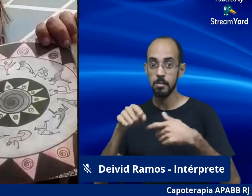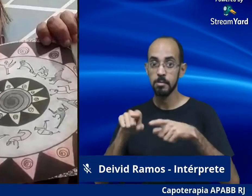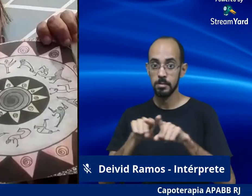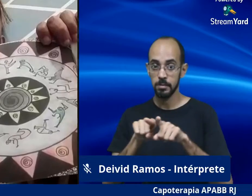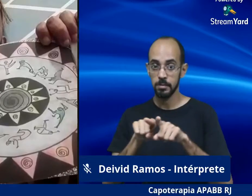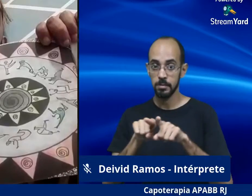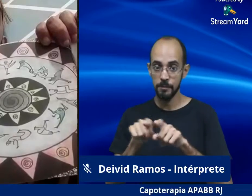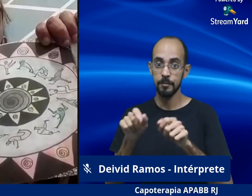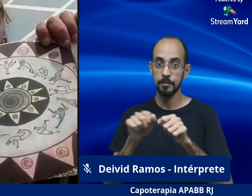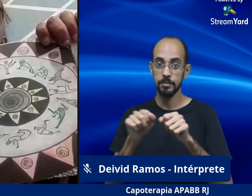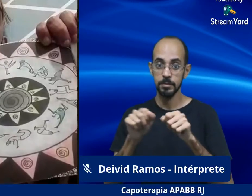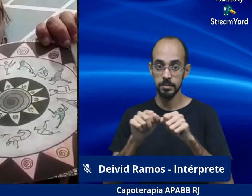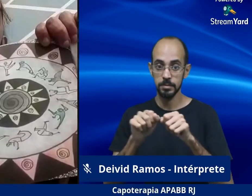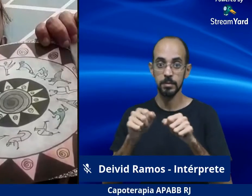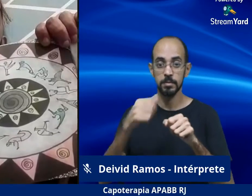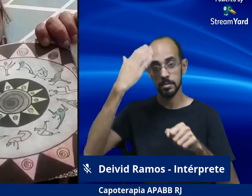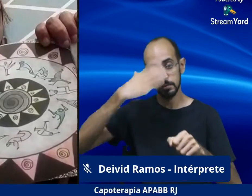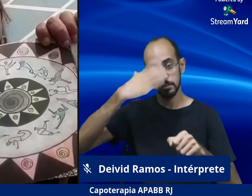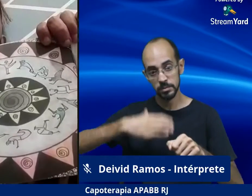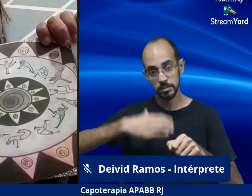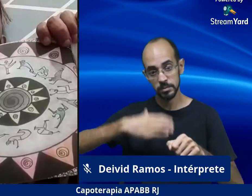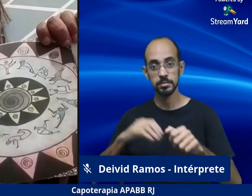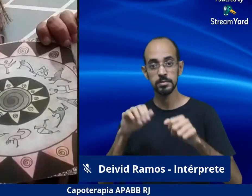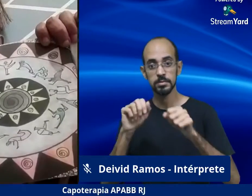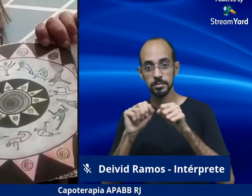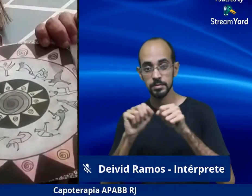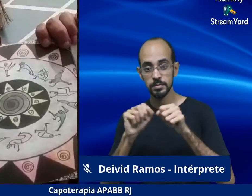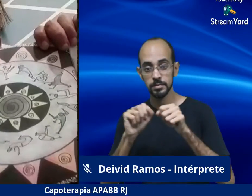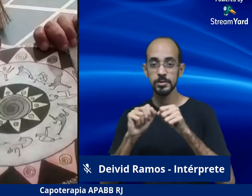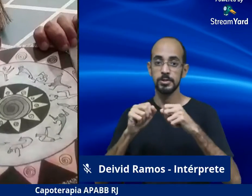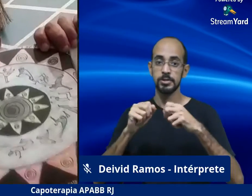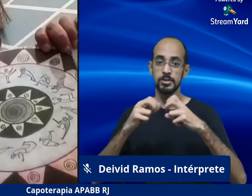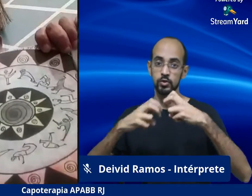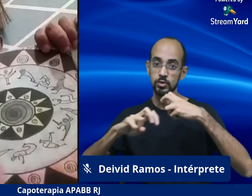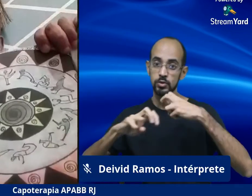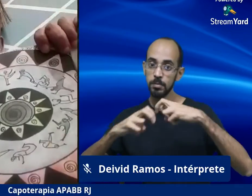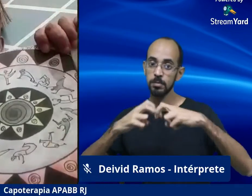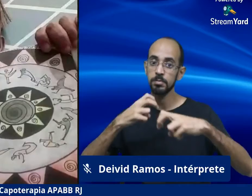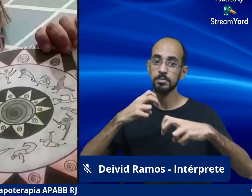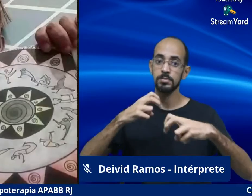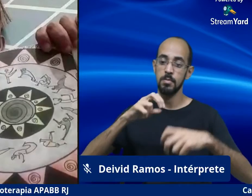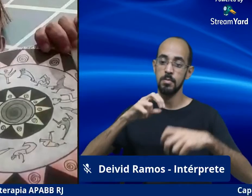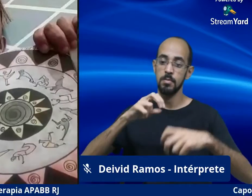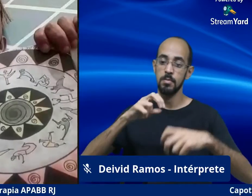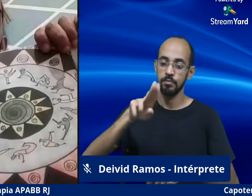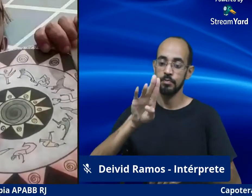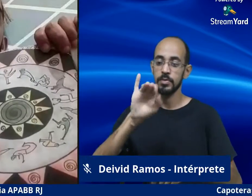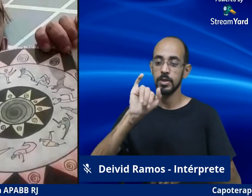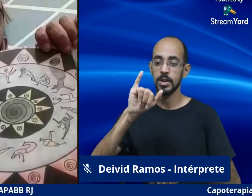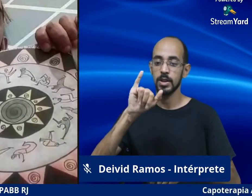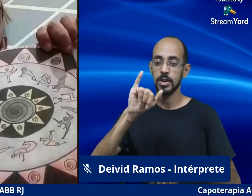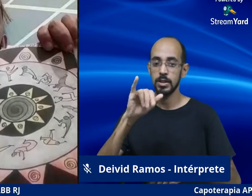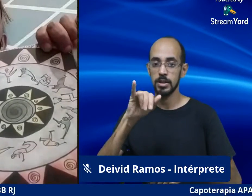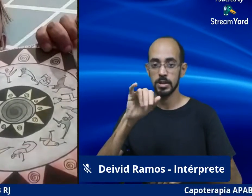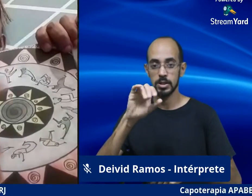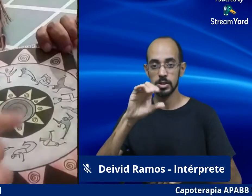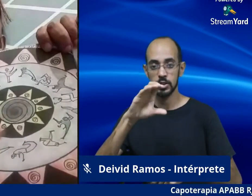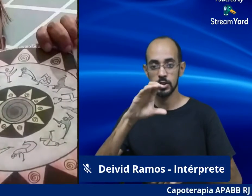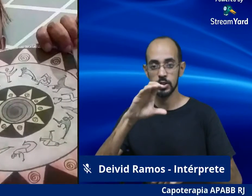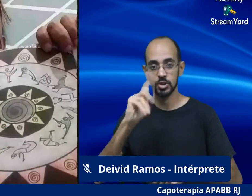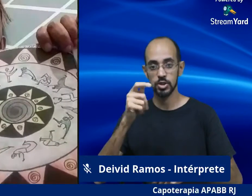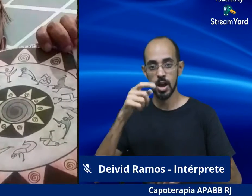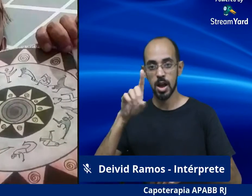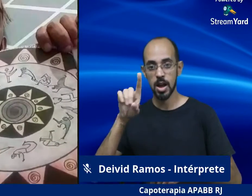corpos fazendo golpes de capoeira, né? A queixada, a armada, a bananeira e tudo